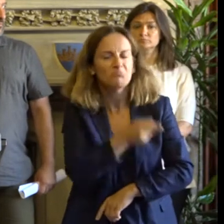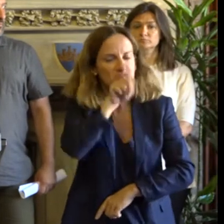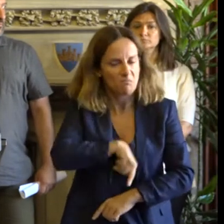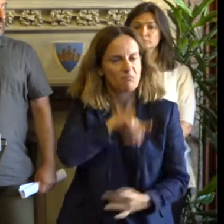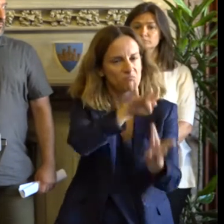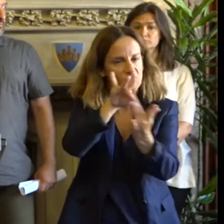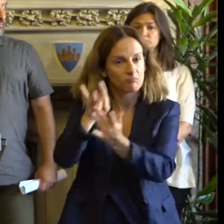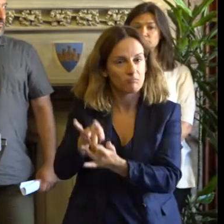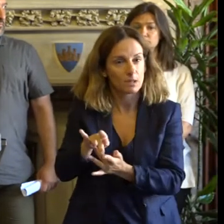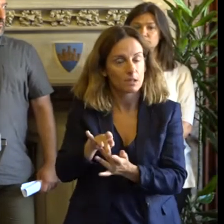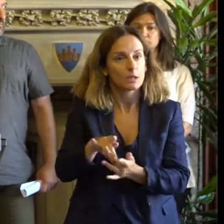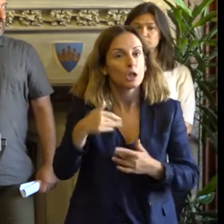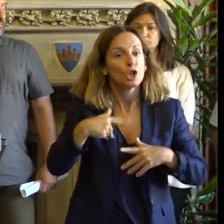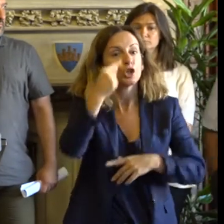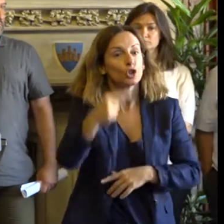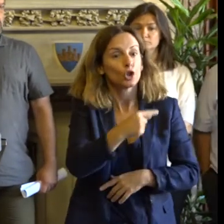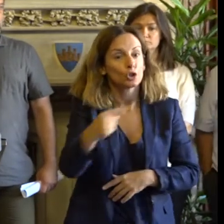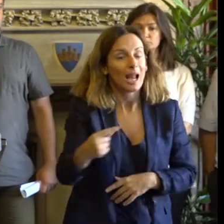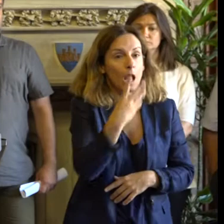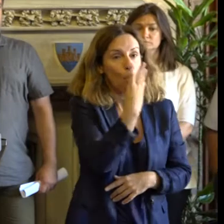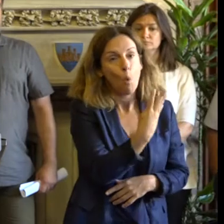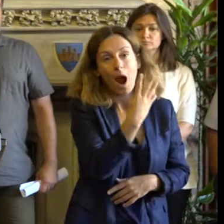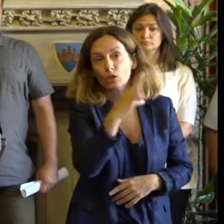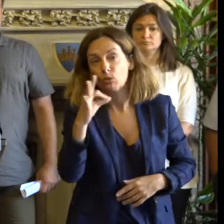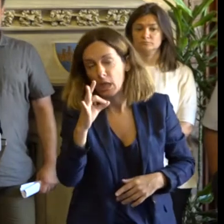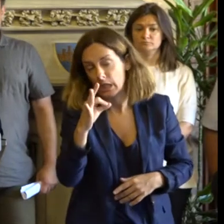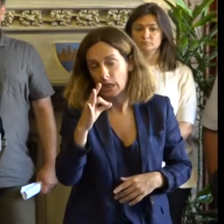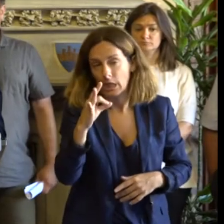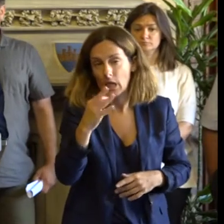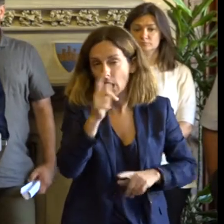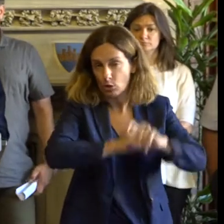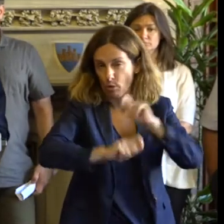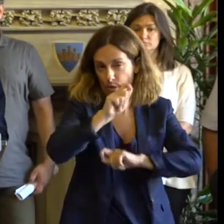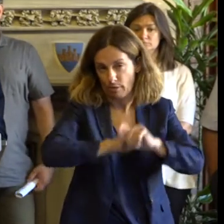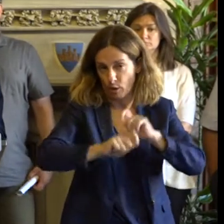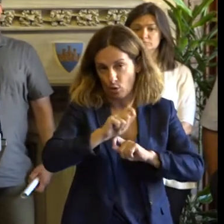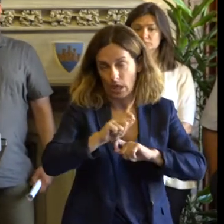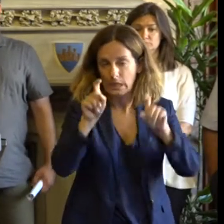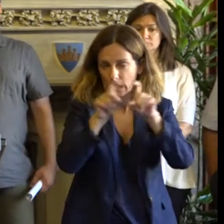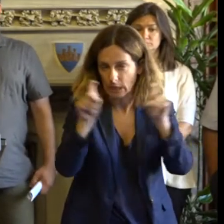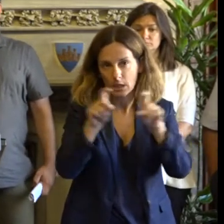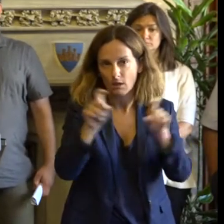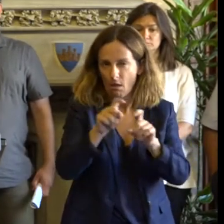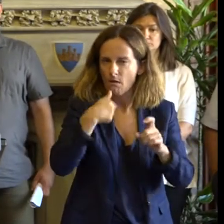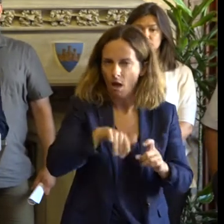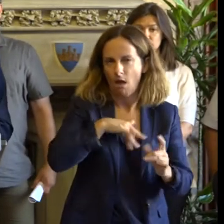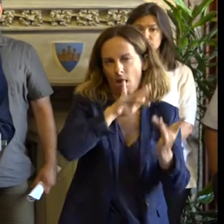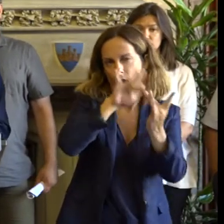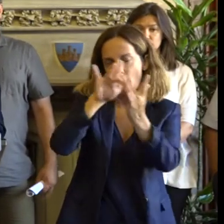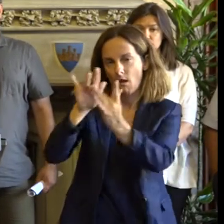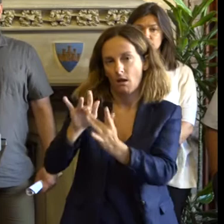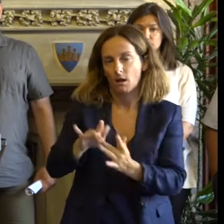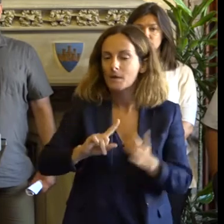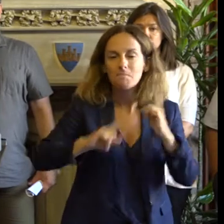visites al poble s'ha contactat amb 400 i pico d'associacions i entitats, no? I molt especialment també en tots els ciutadans